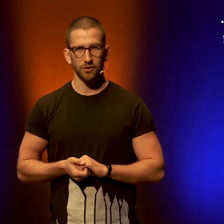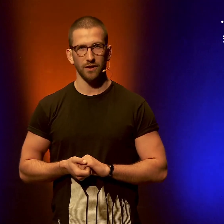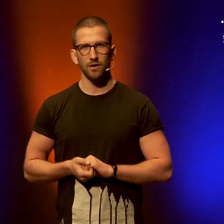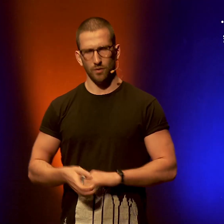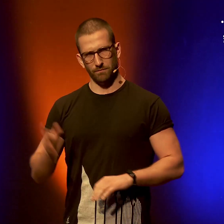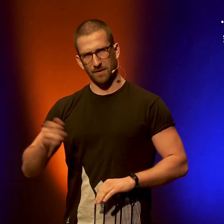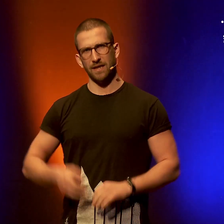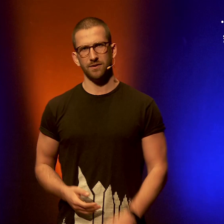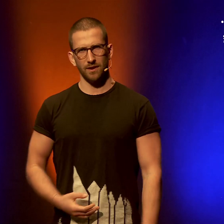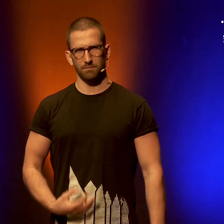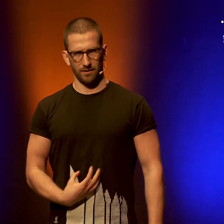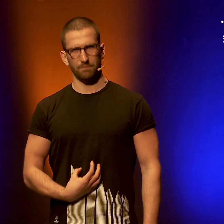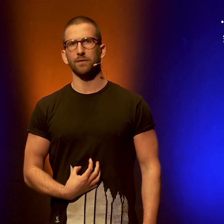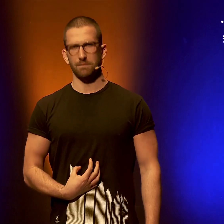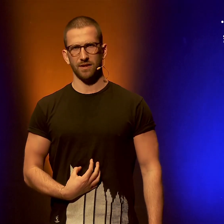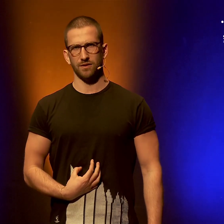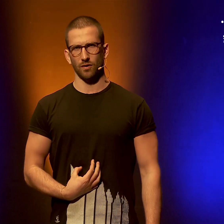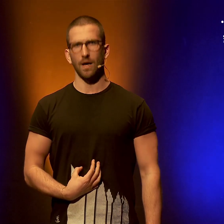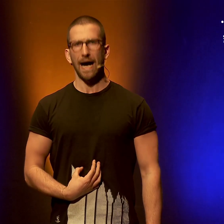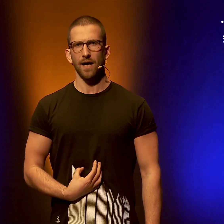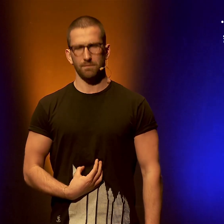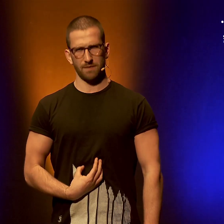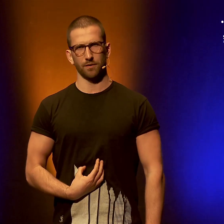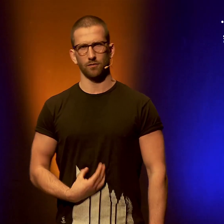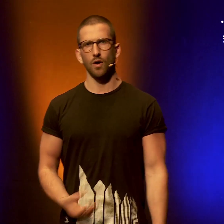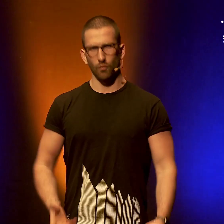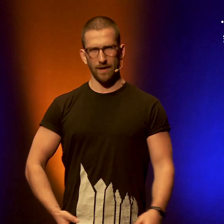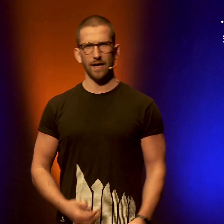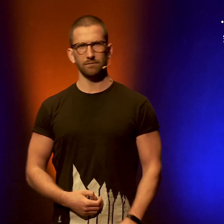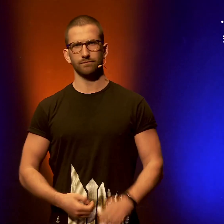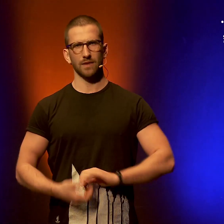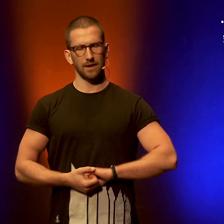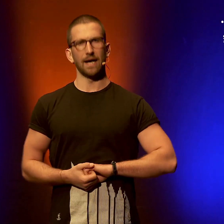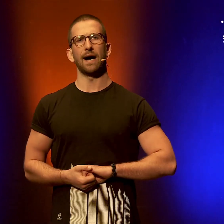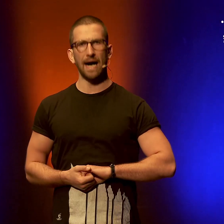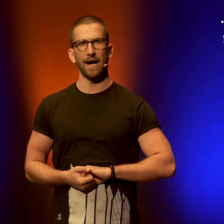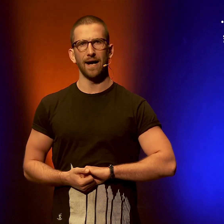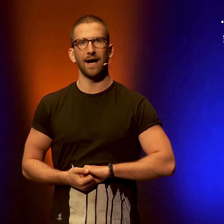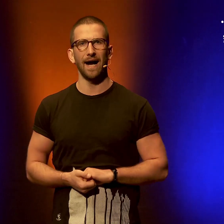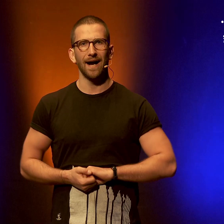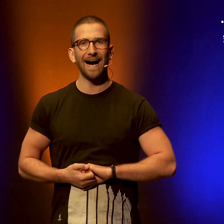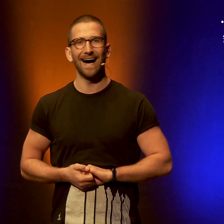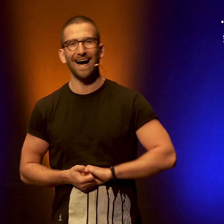coraz głośniej. Pamiętajcie, by podeprzeć to ha przeponą. Uwaga.